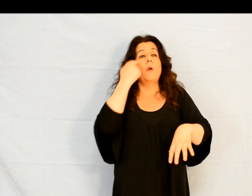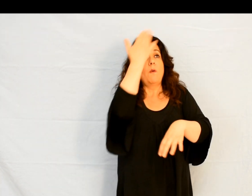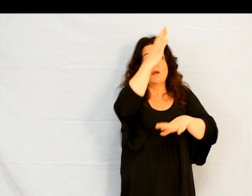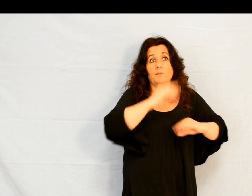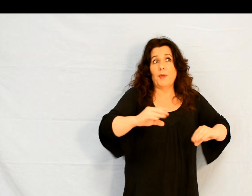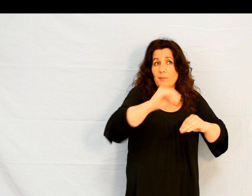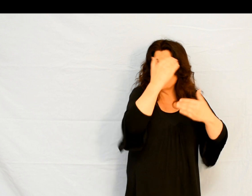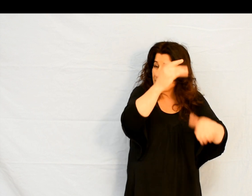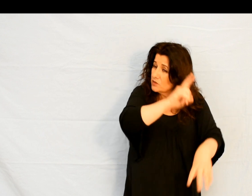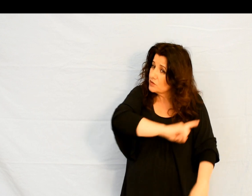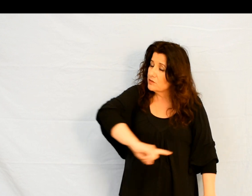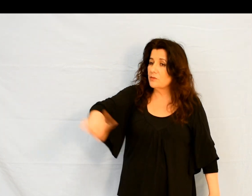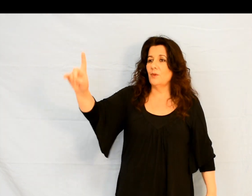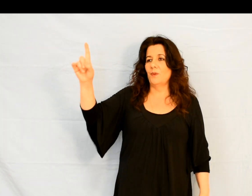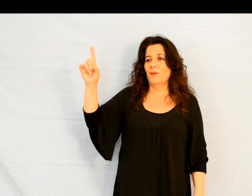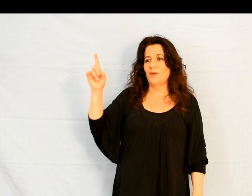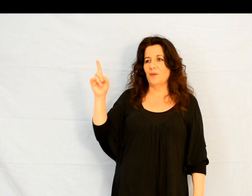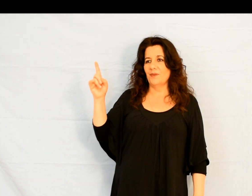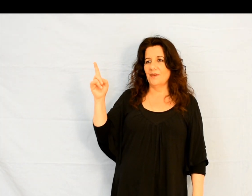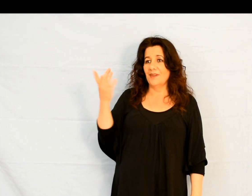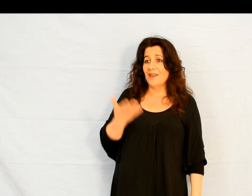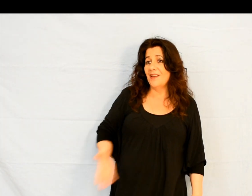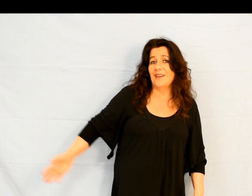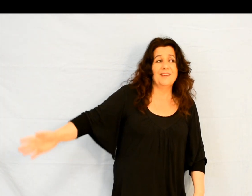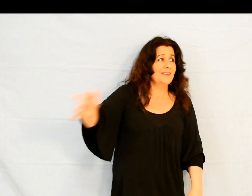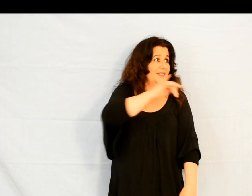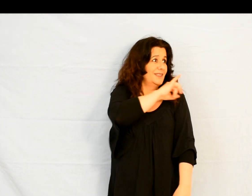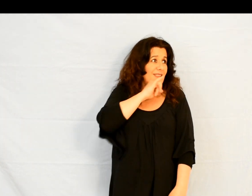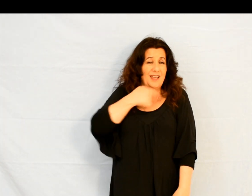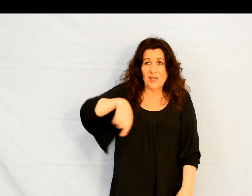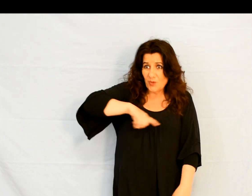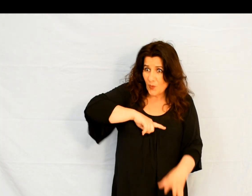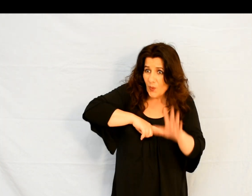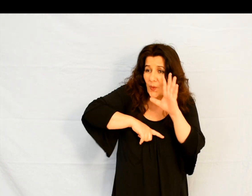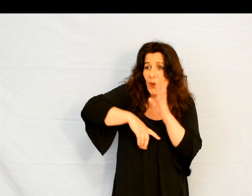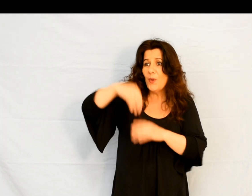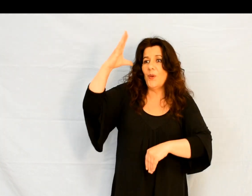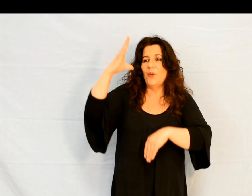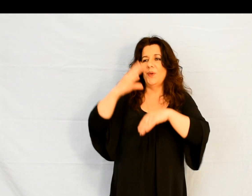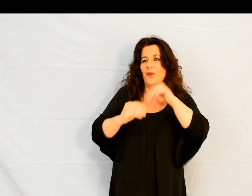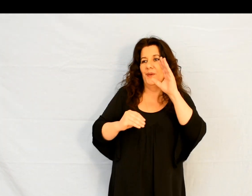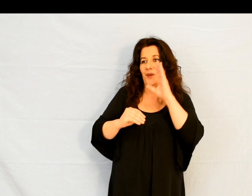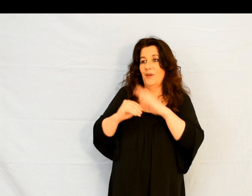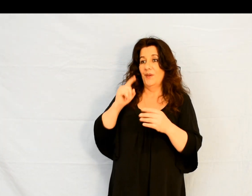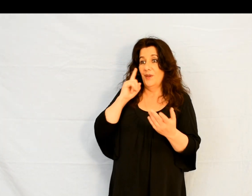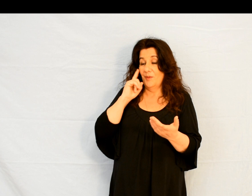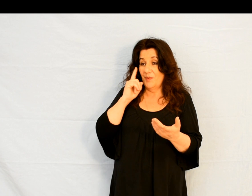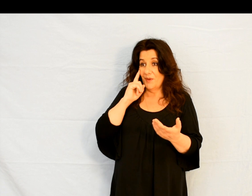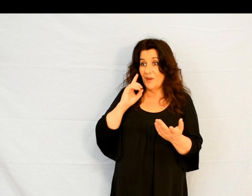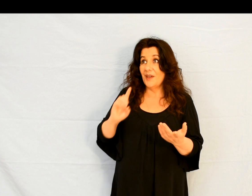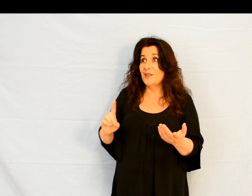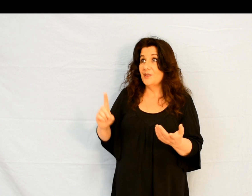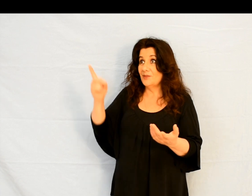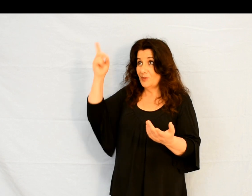Heureux sommes-nous, Israël, car ce qui plaît à Dieu, nous le connaissons.